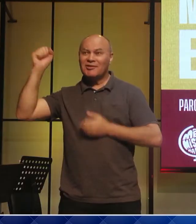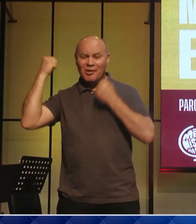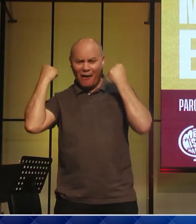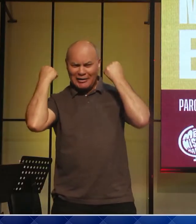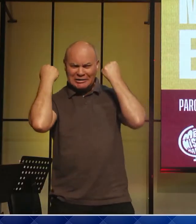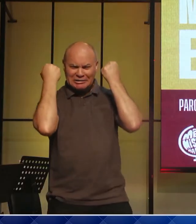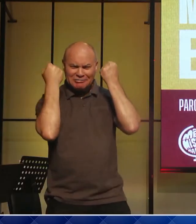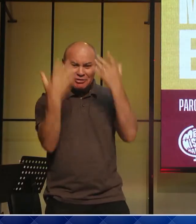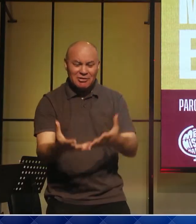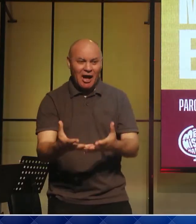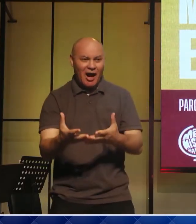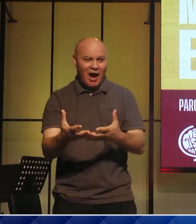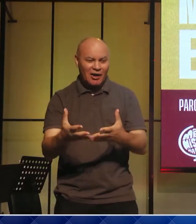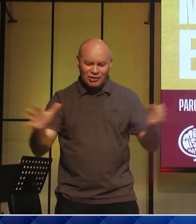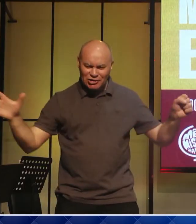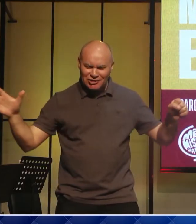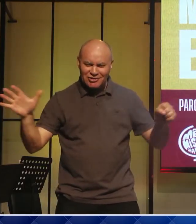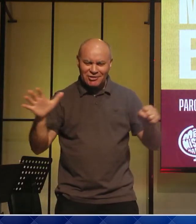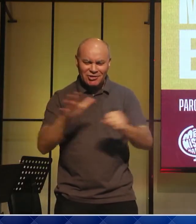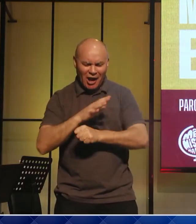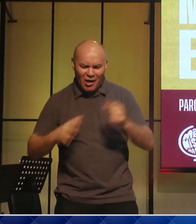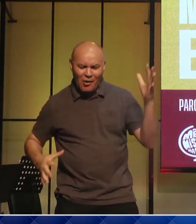quanto mais amor eu dou, mais amor eu tenho.